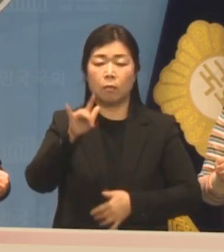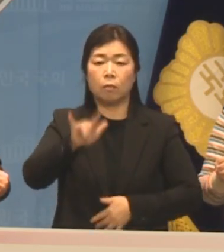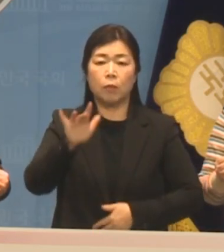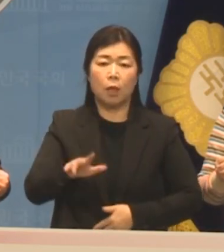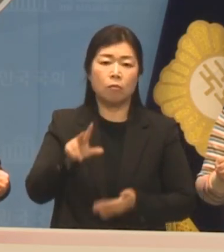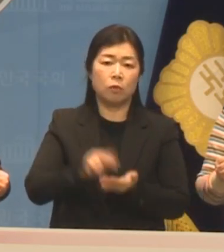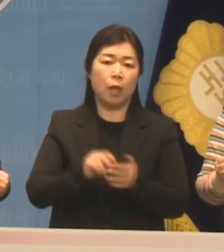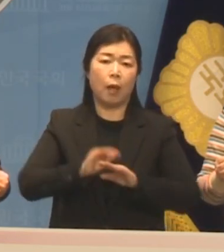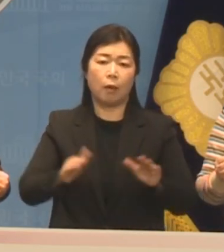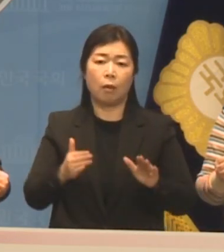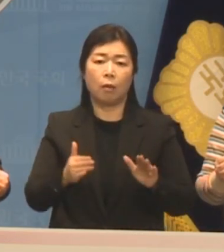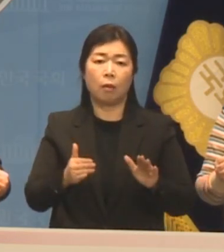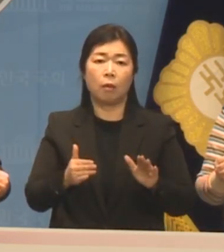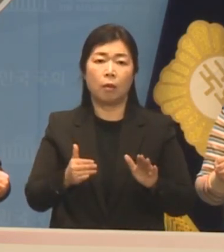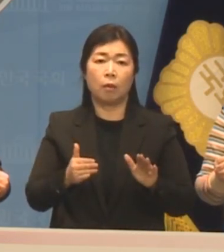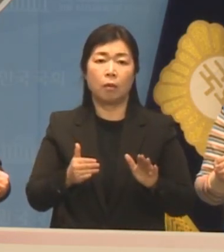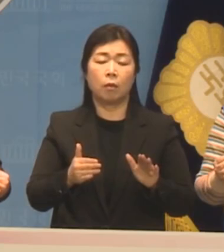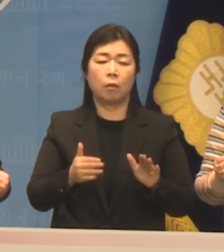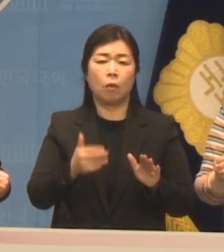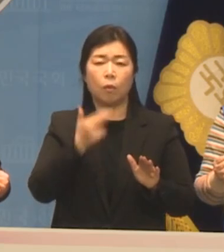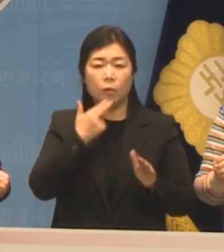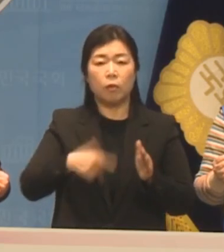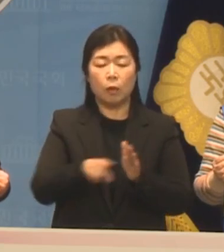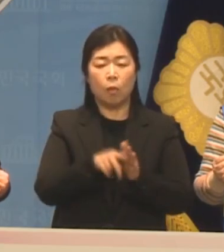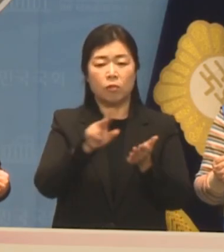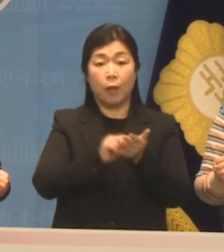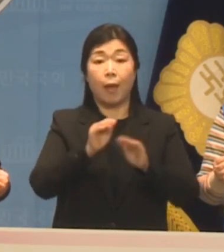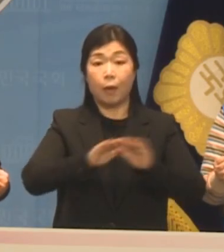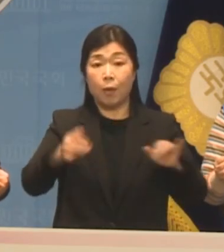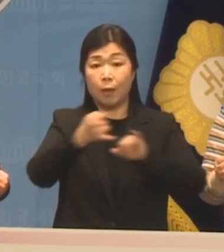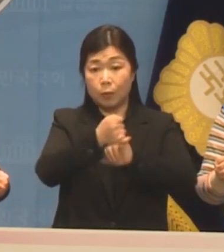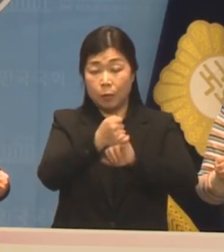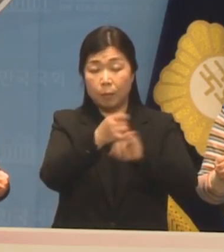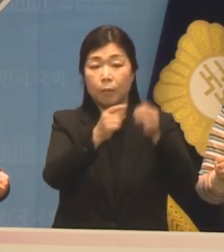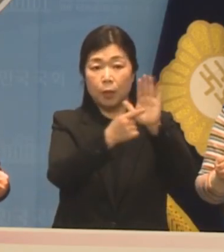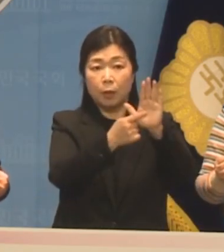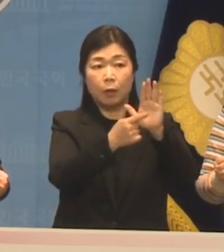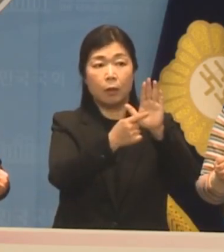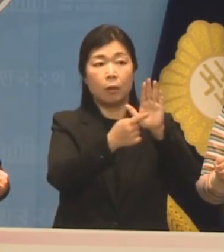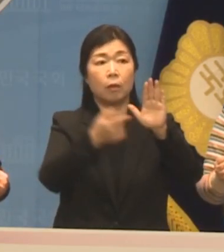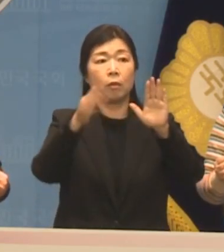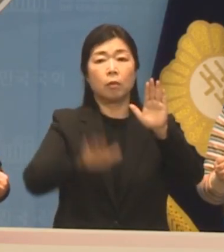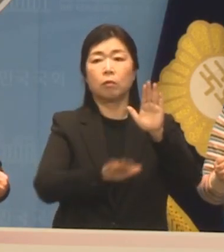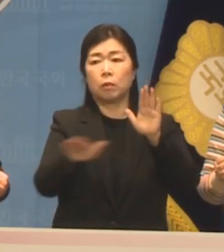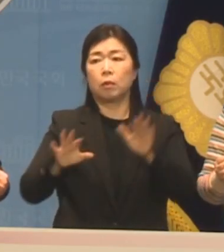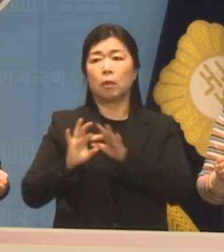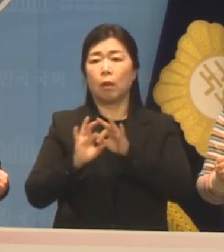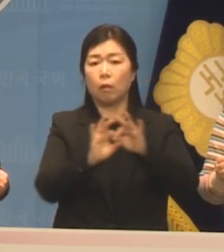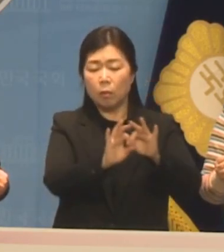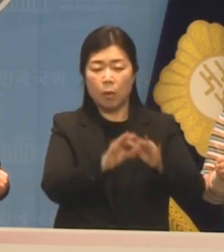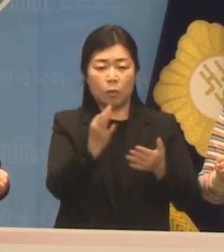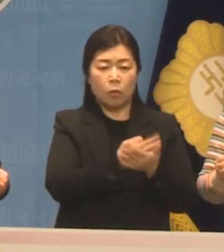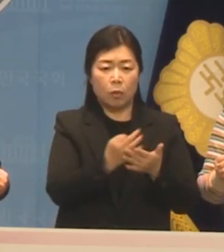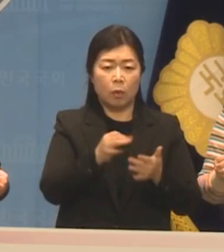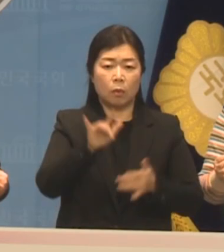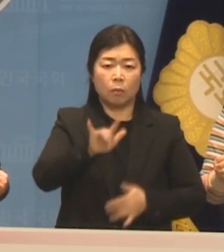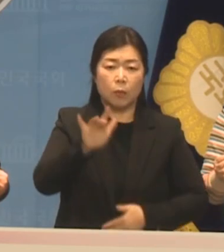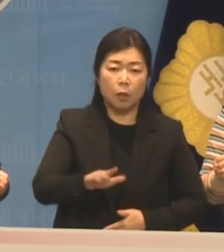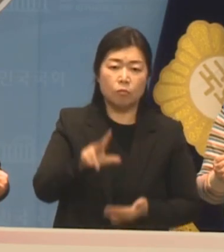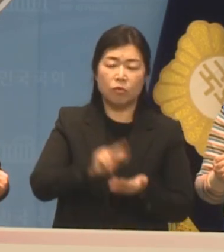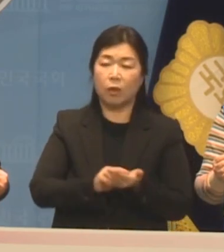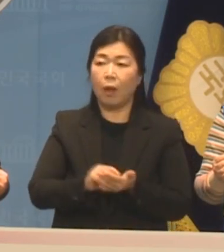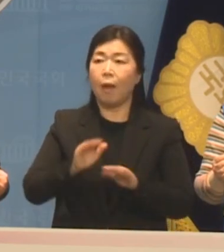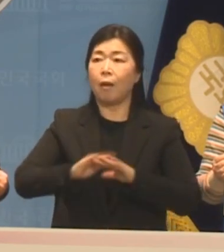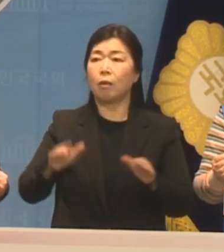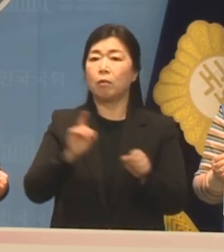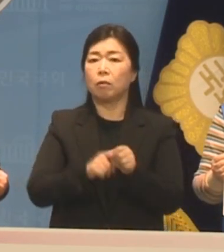문제를 해결하겠다고 약속을 했기 때문입니다. 그래서 우리는 지속적으로 소득 공백 문제를